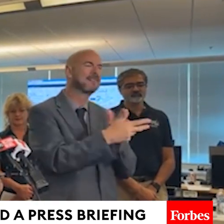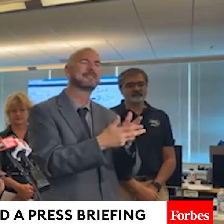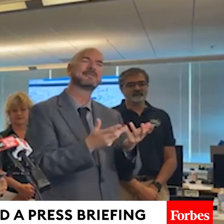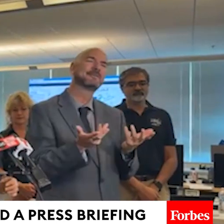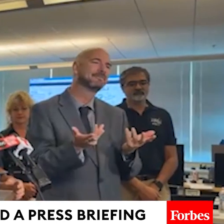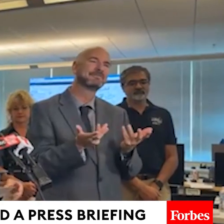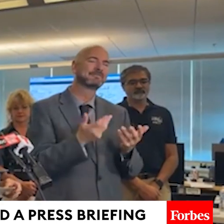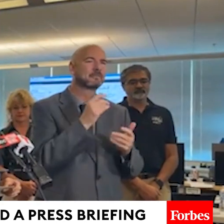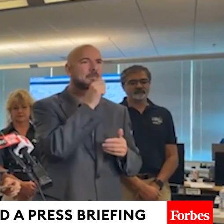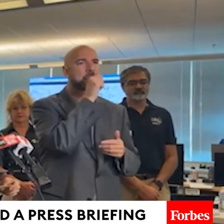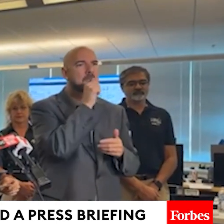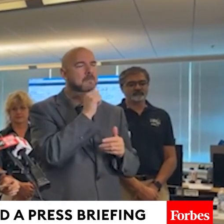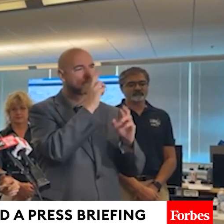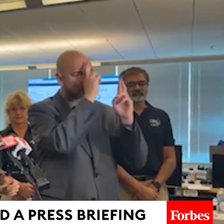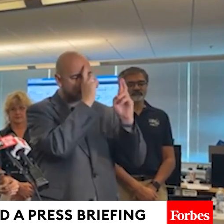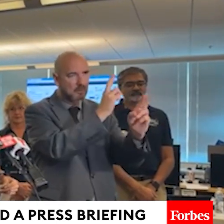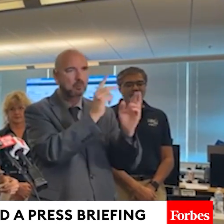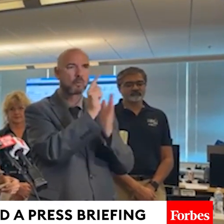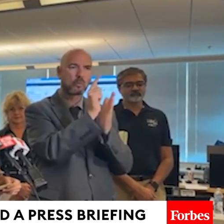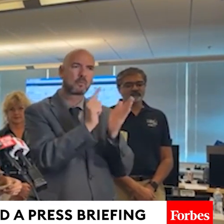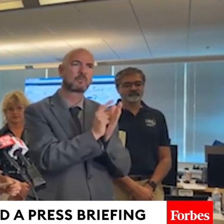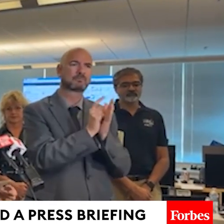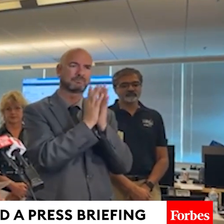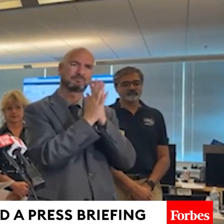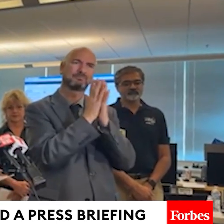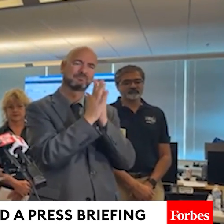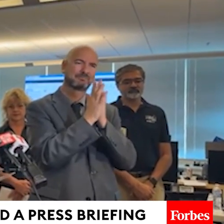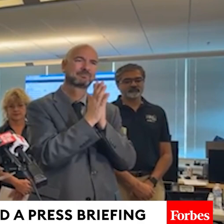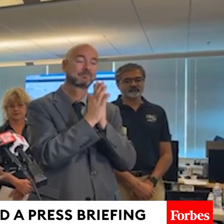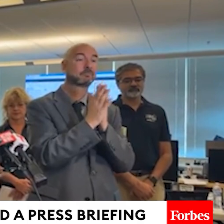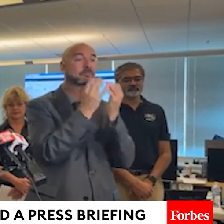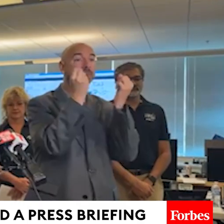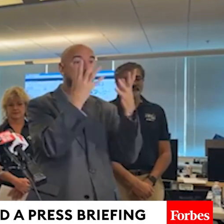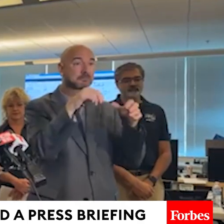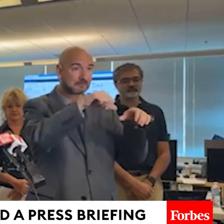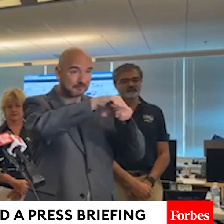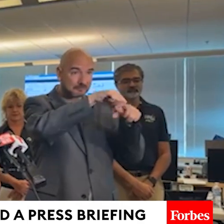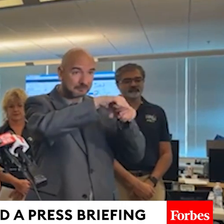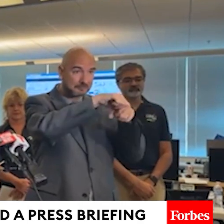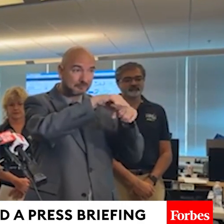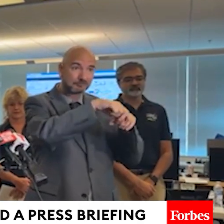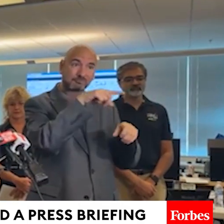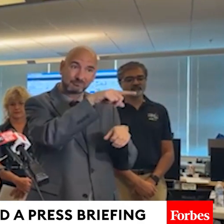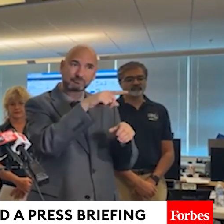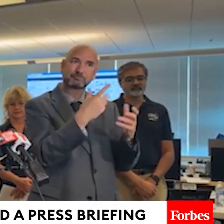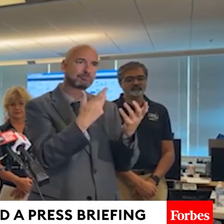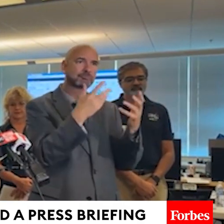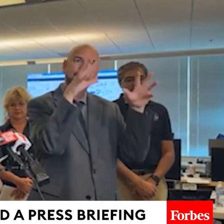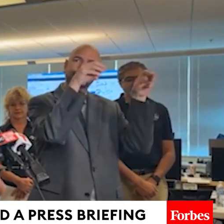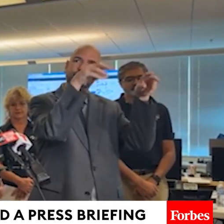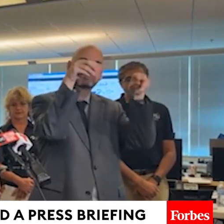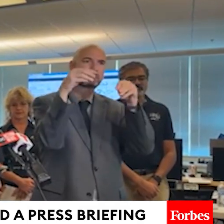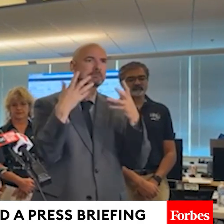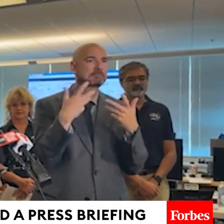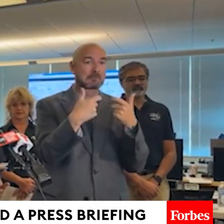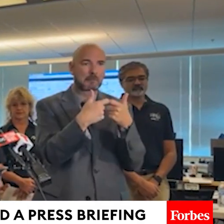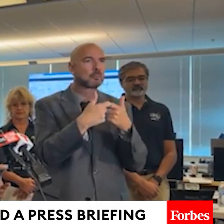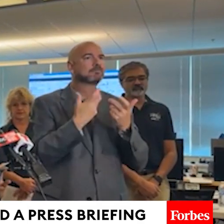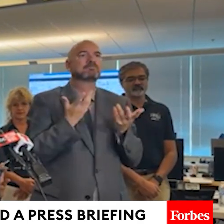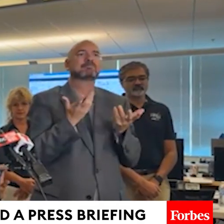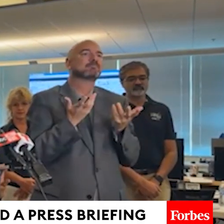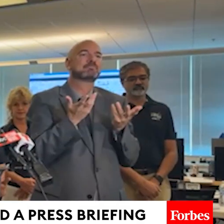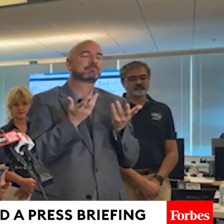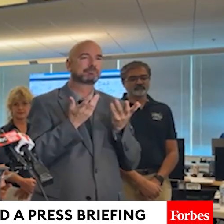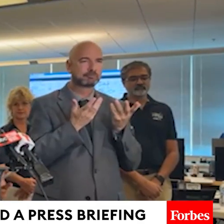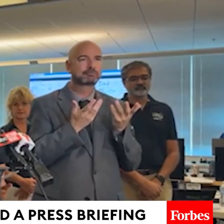y respetar las leyes de tránsito. Varias gasolineras también están apagadas y debido a eso es